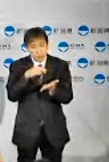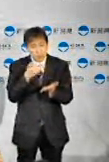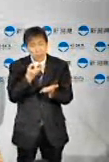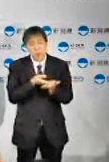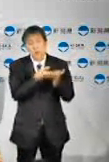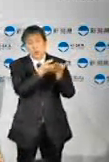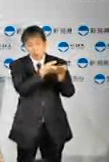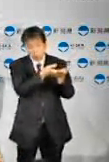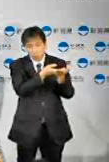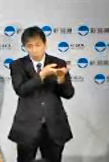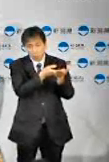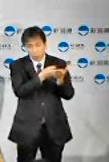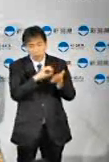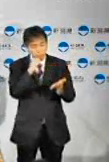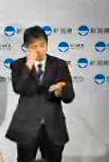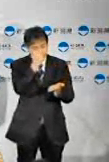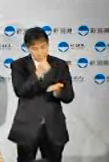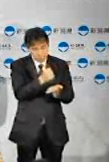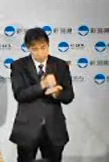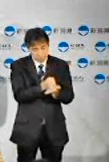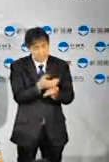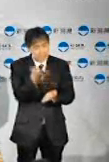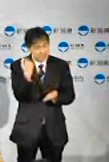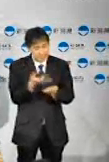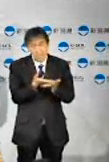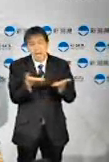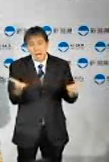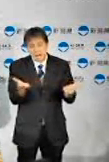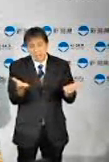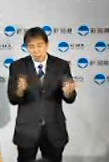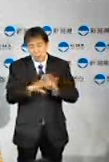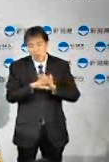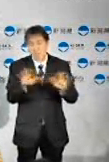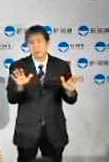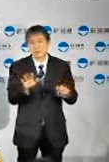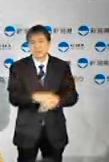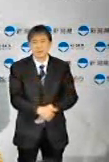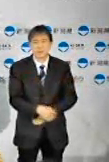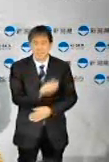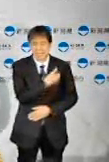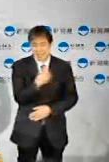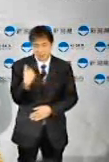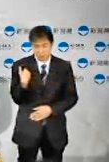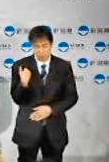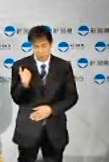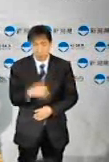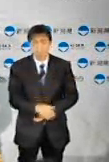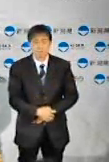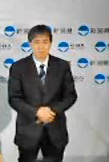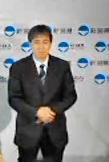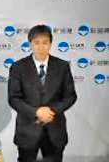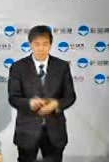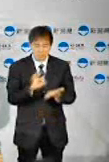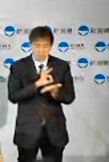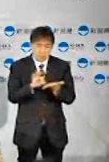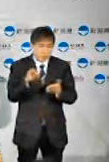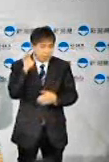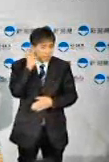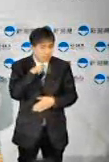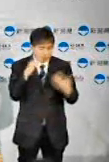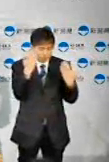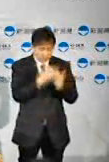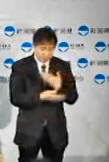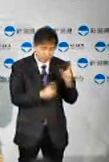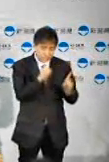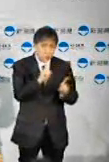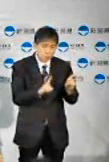配布がもう UPZ でもできるようになってきてますが、まあ、まだまだ、使い勝手のいいものになっているかどうか、まあ、そうしたこと